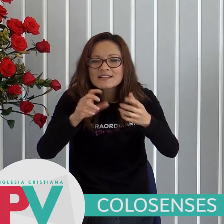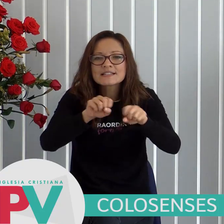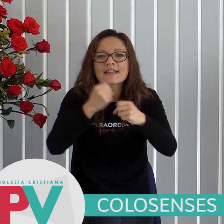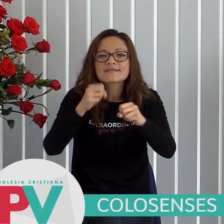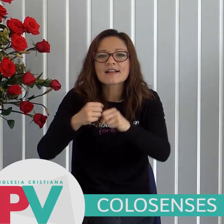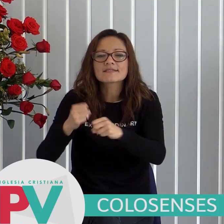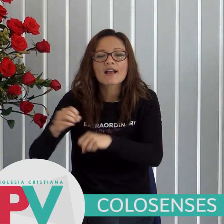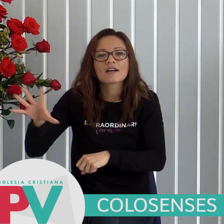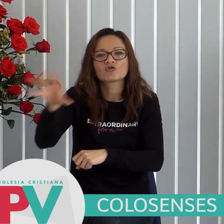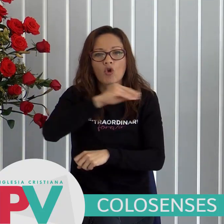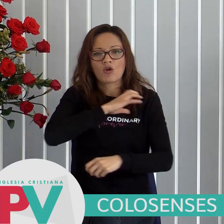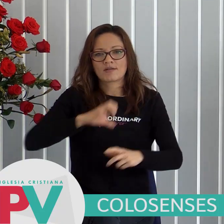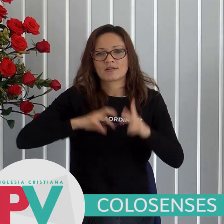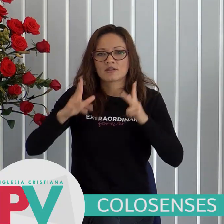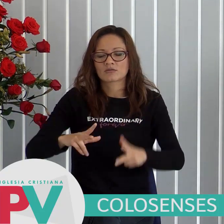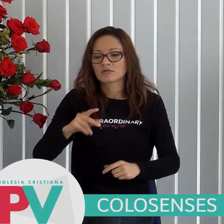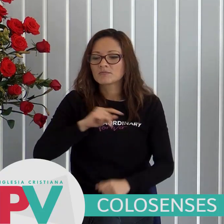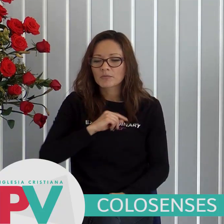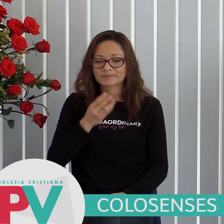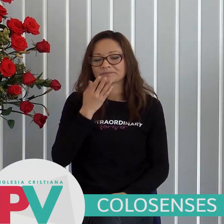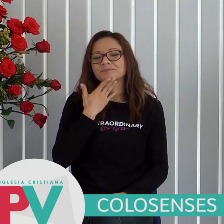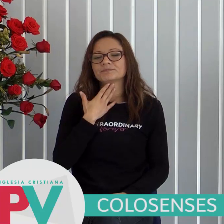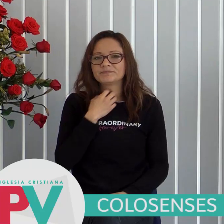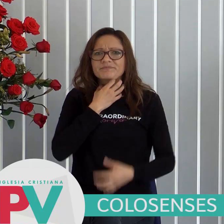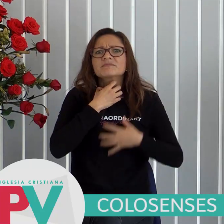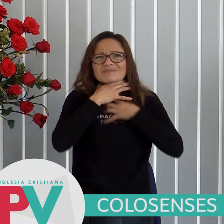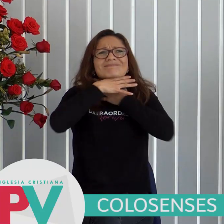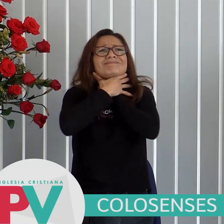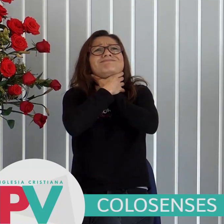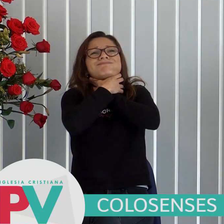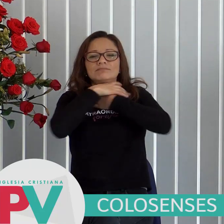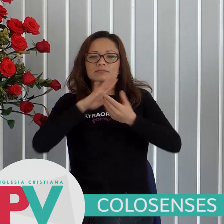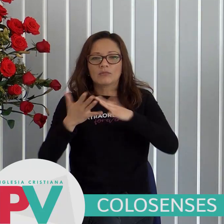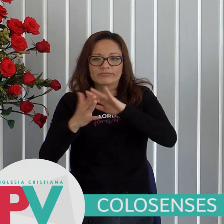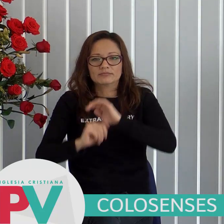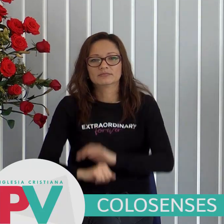nos atragantaríamos con nuestras propias babas y moriríamos.